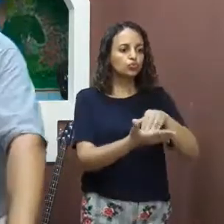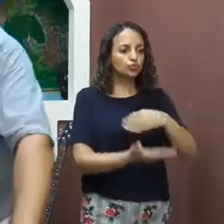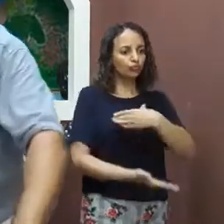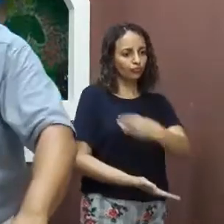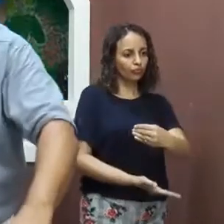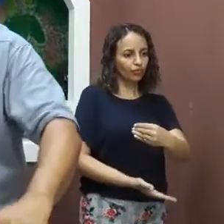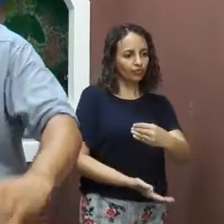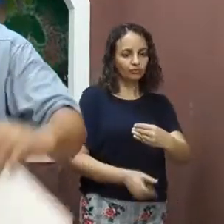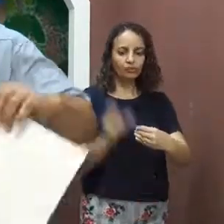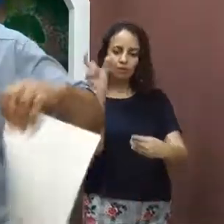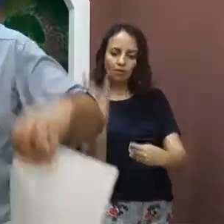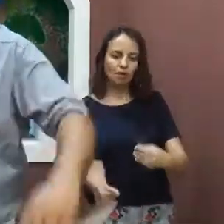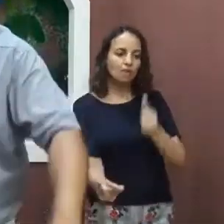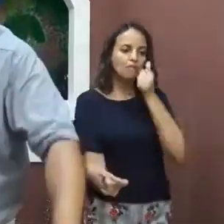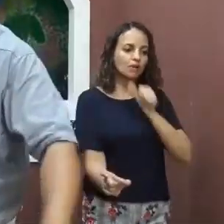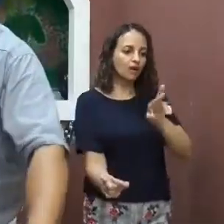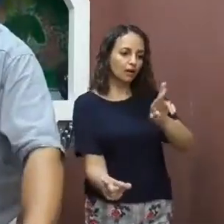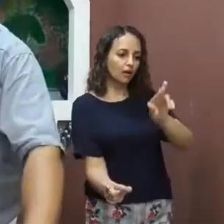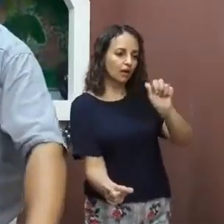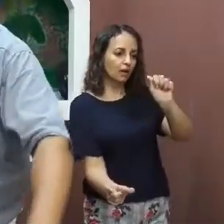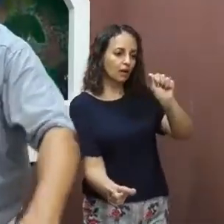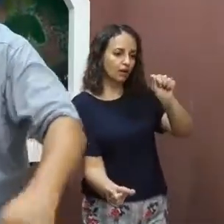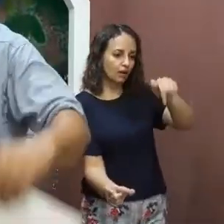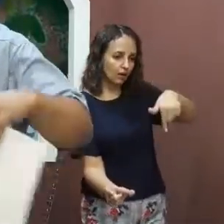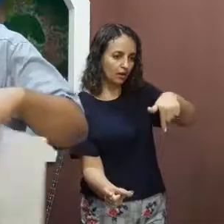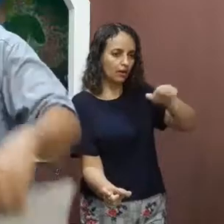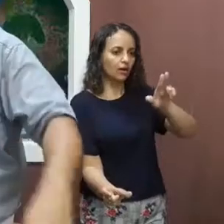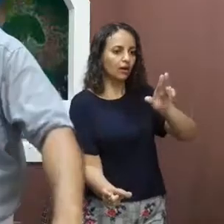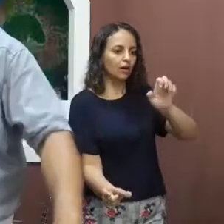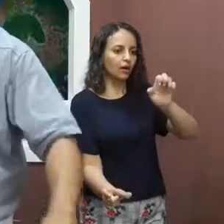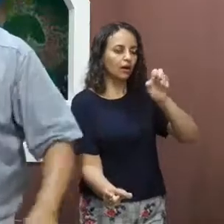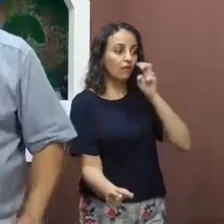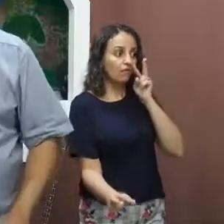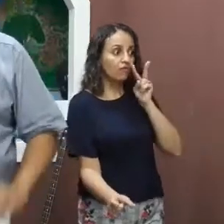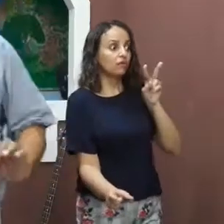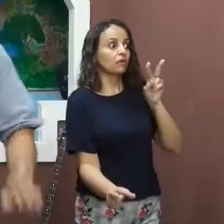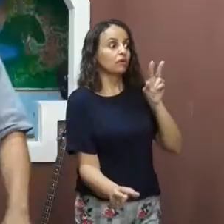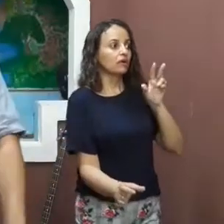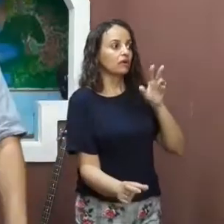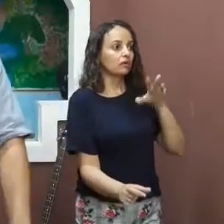fala, quando nós vamos voltar lá ao texto, que ouviu